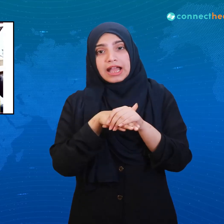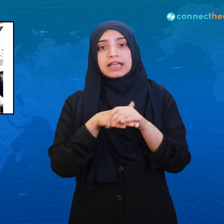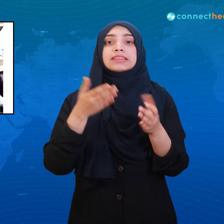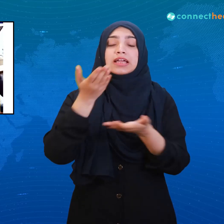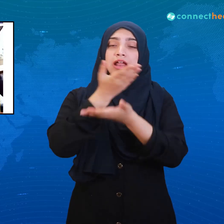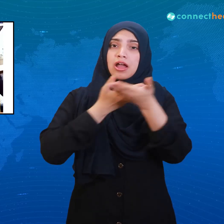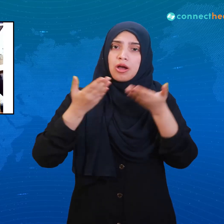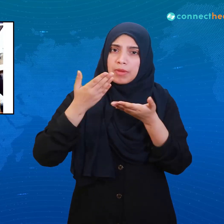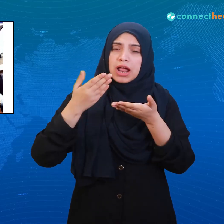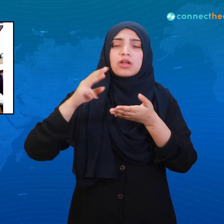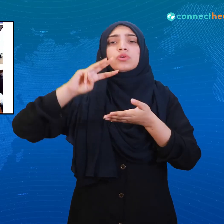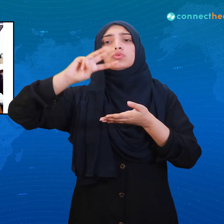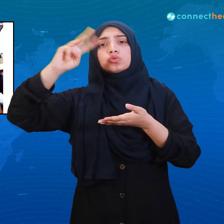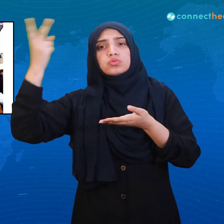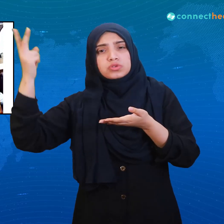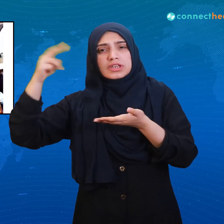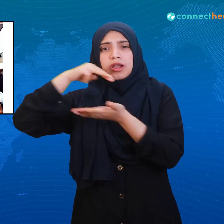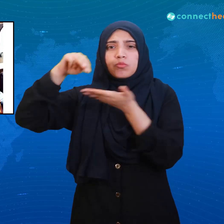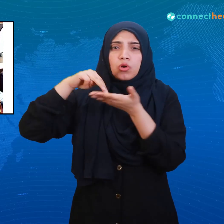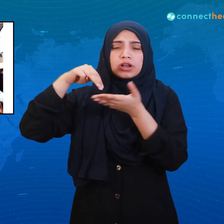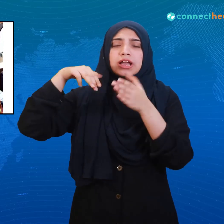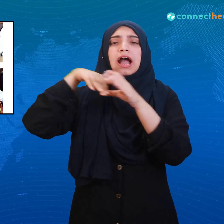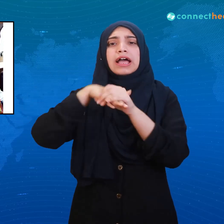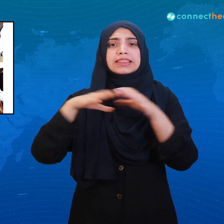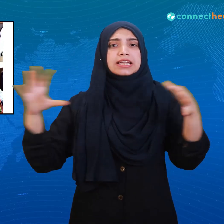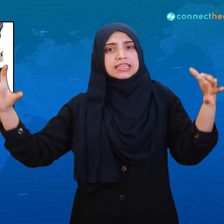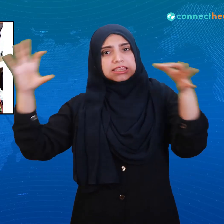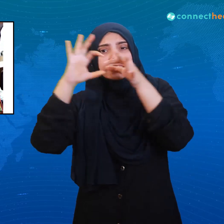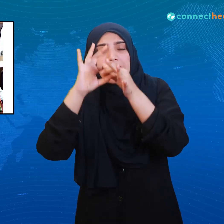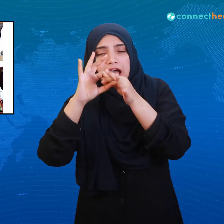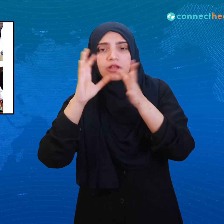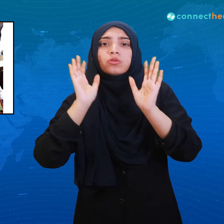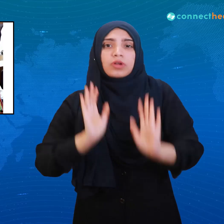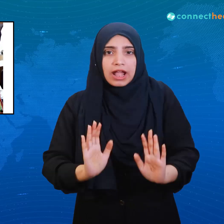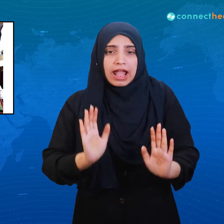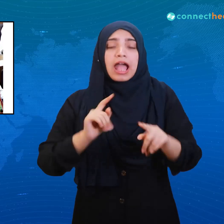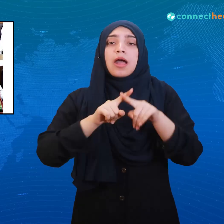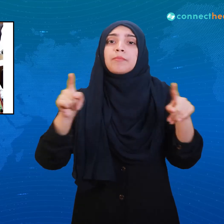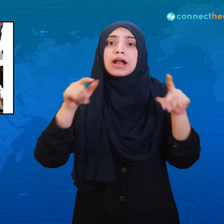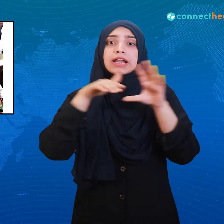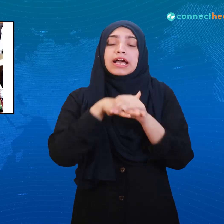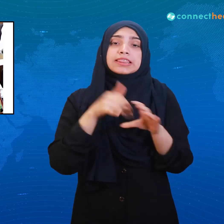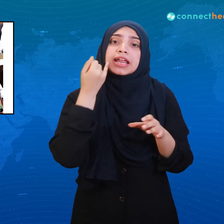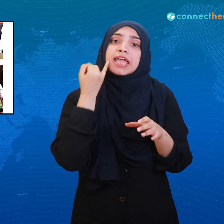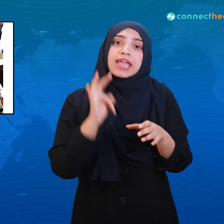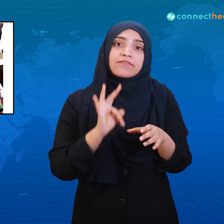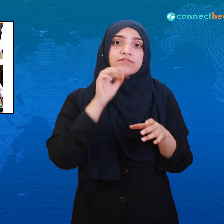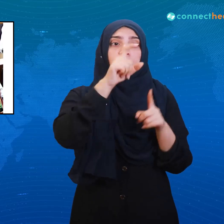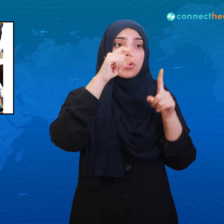से आपके हमारे ताल्लुकात का दारोमदार इस अदम एतमाद की कामयाबी पर है।